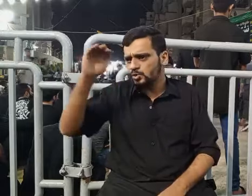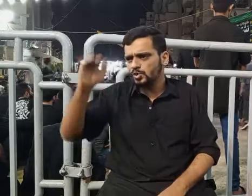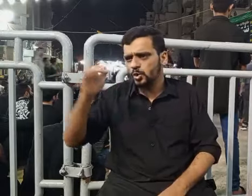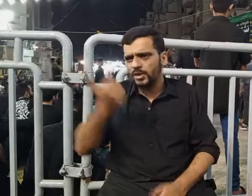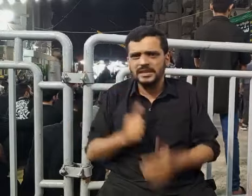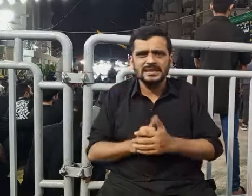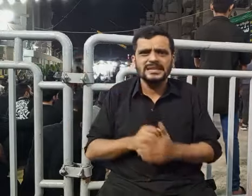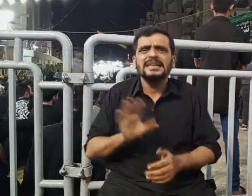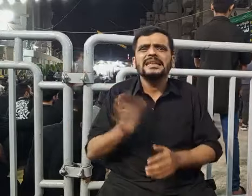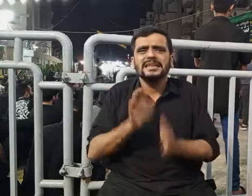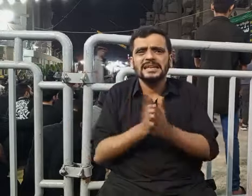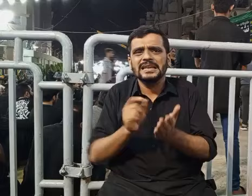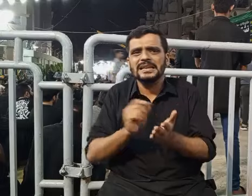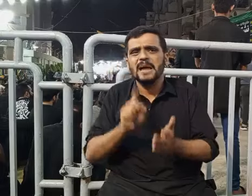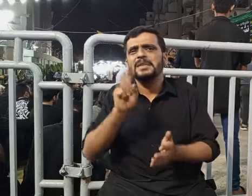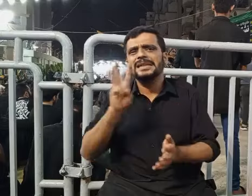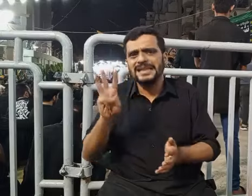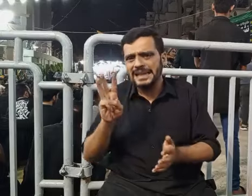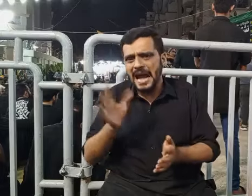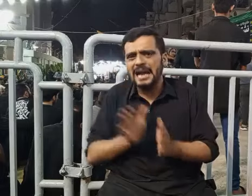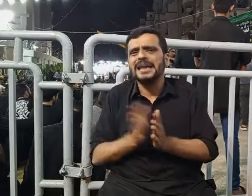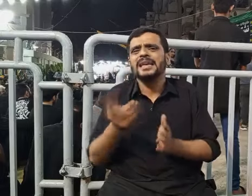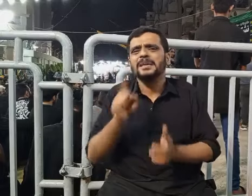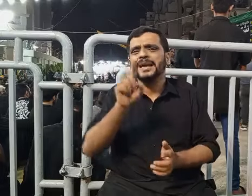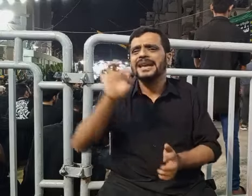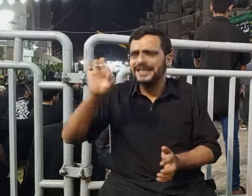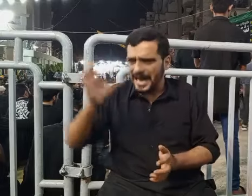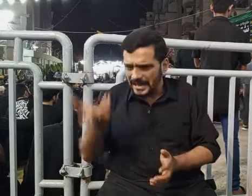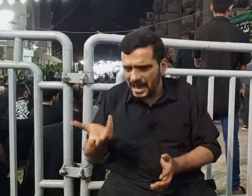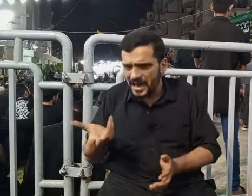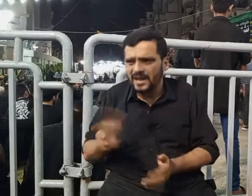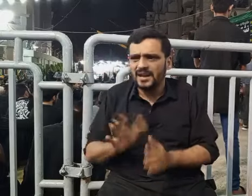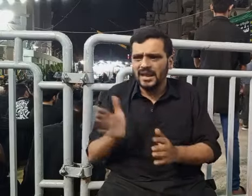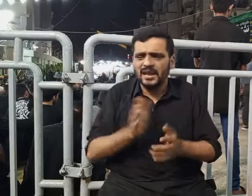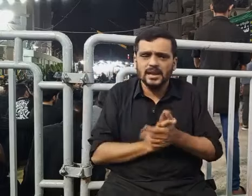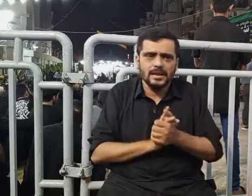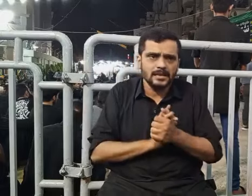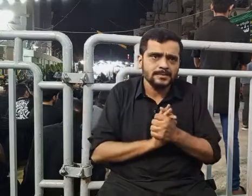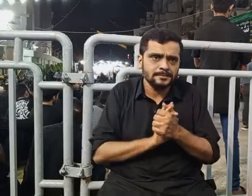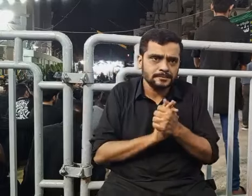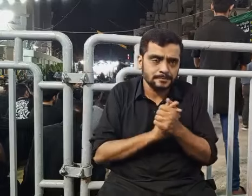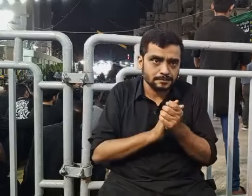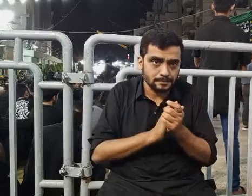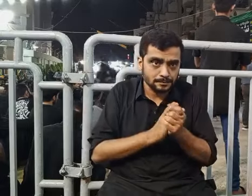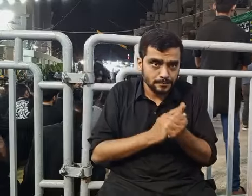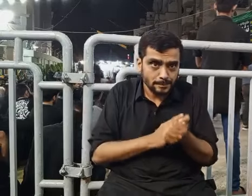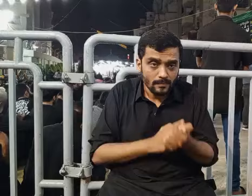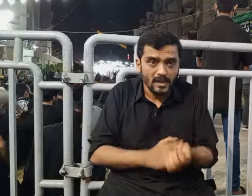پرسہ، ہماری کیا حیثیت اور اوقات کے پرسہ بھی دے سکیں، بس وہ قبول فرما لیتے ہیں۔